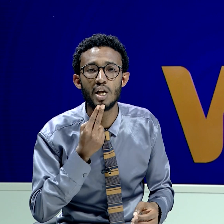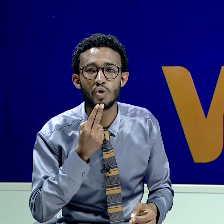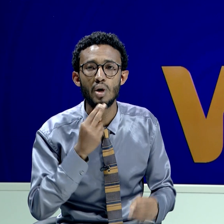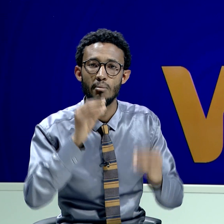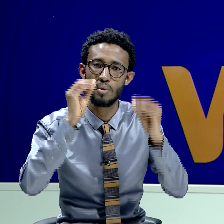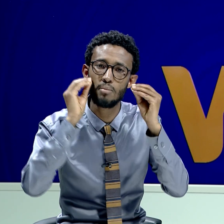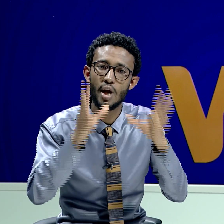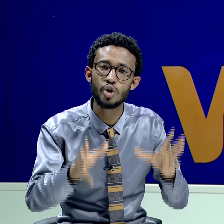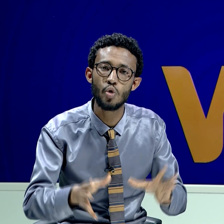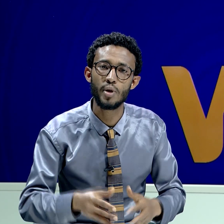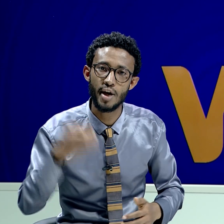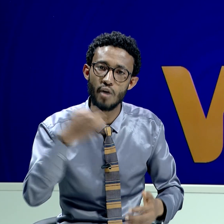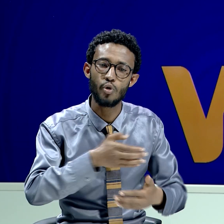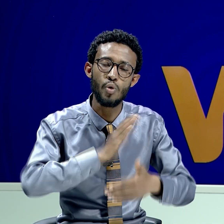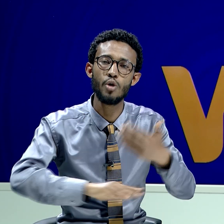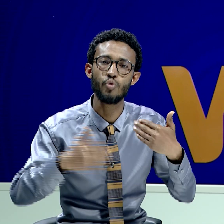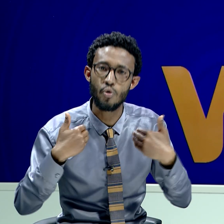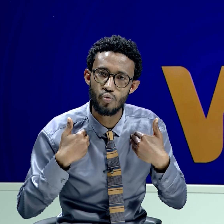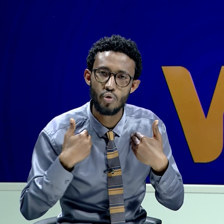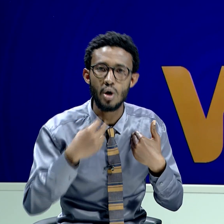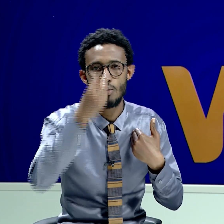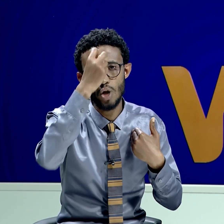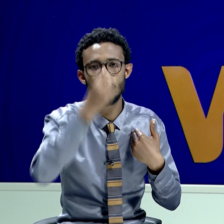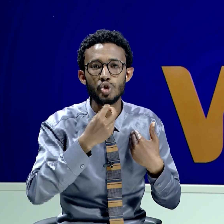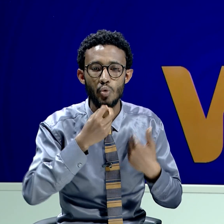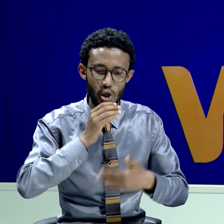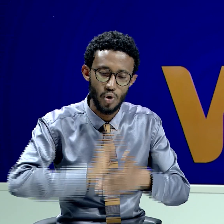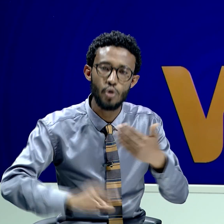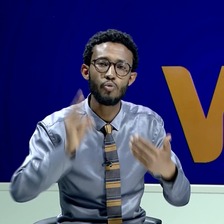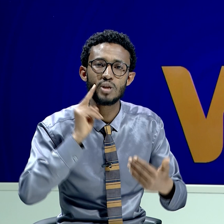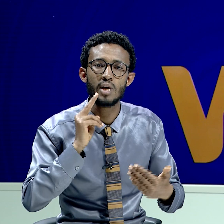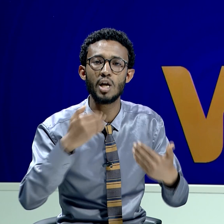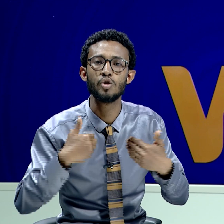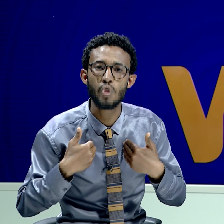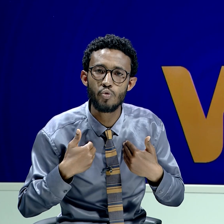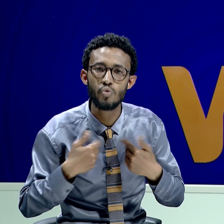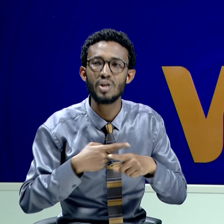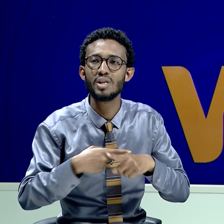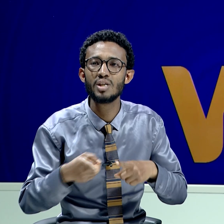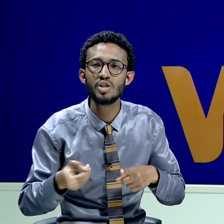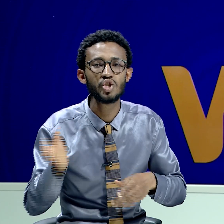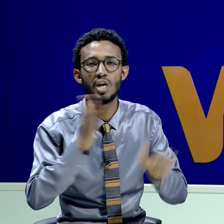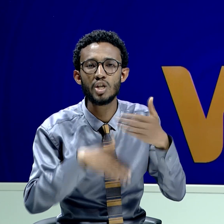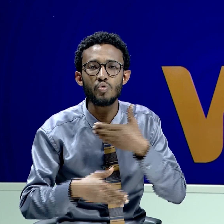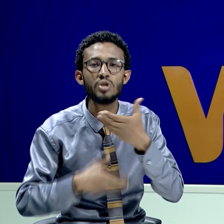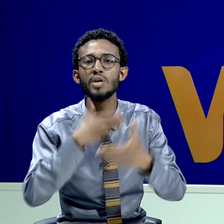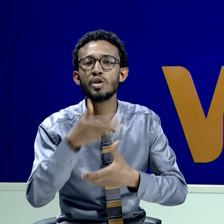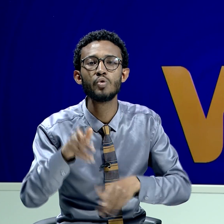መስማሰላንቹ መመራቹ ተደብ ይወለዱ ወሉ ወለቹ ይወለዱ መስማሰላንቹ ወሉ ግን ችግራቹ ድምጻቹ